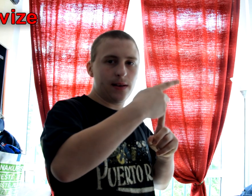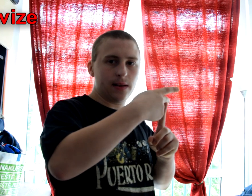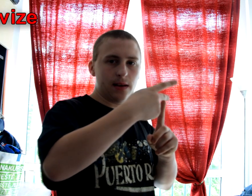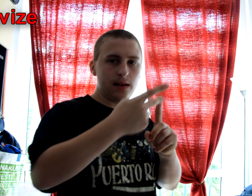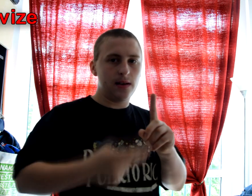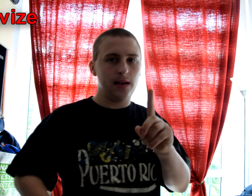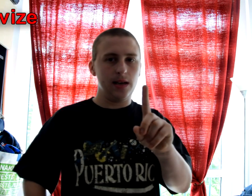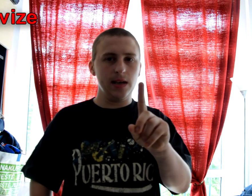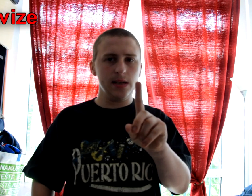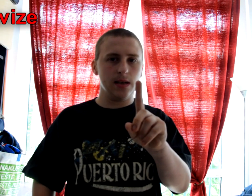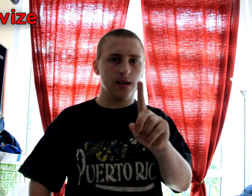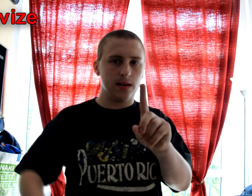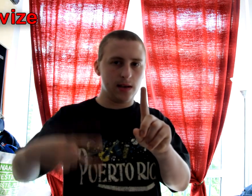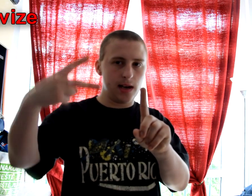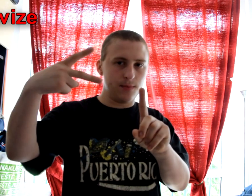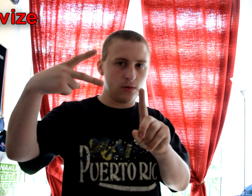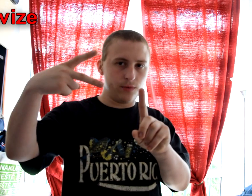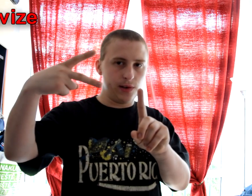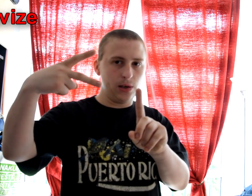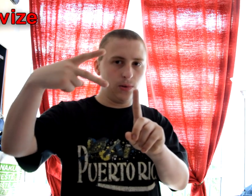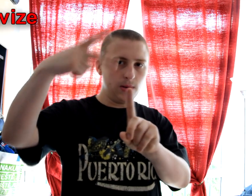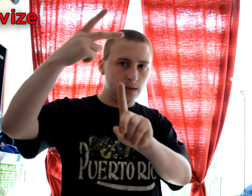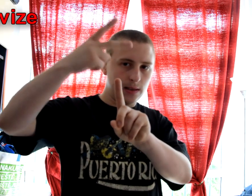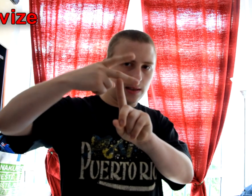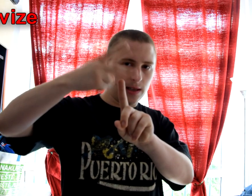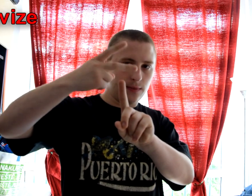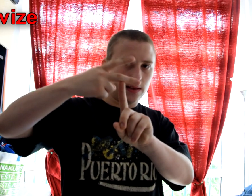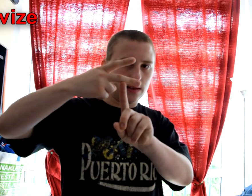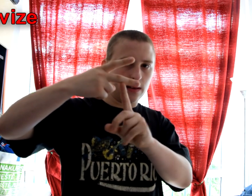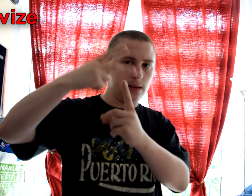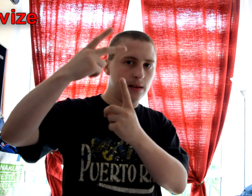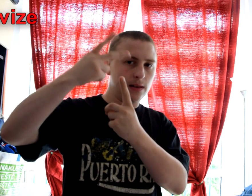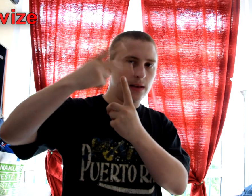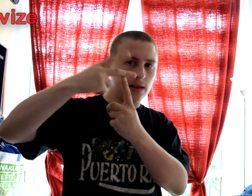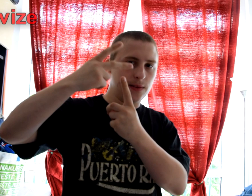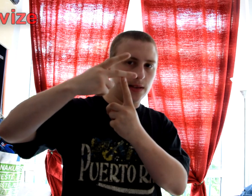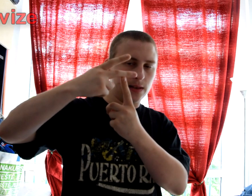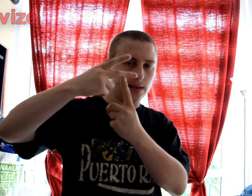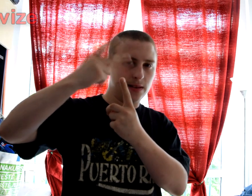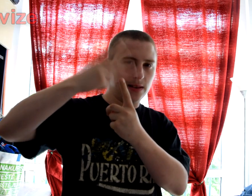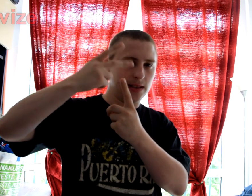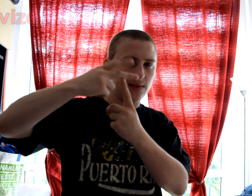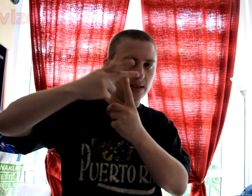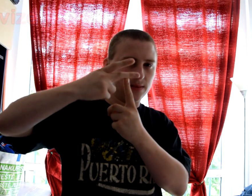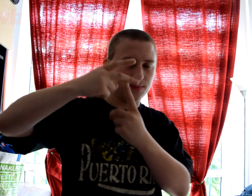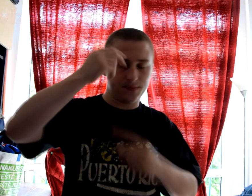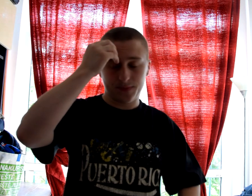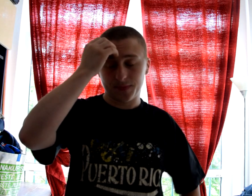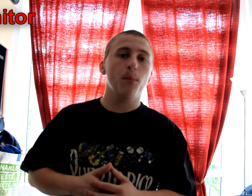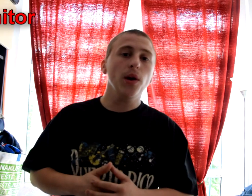Televize. I. Tady dáme jako dvojku. Televize. Televize. Televize.